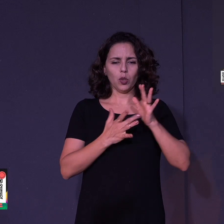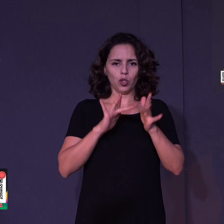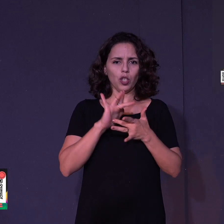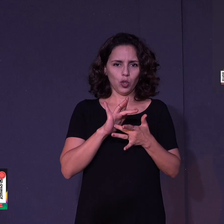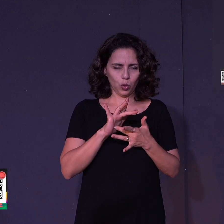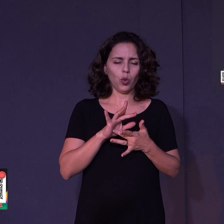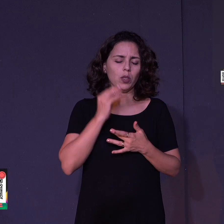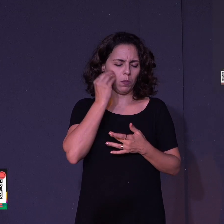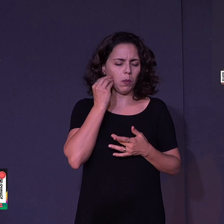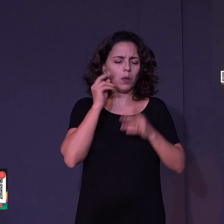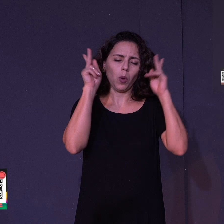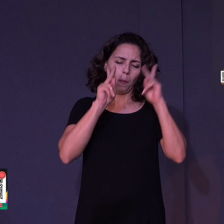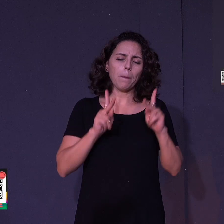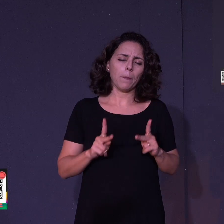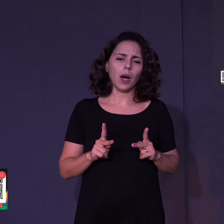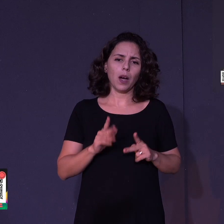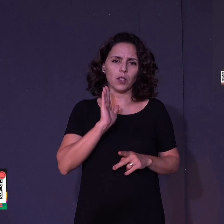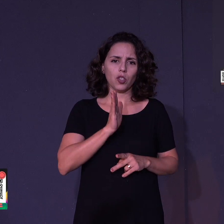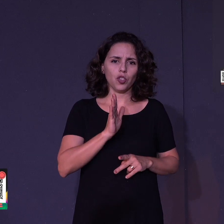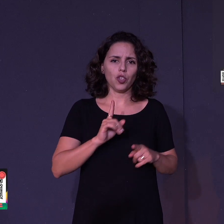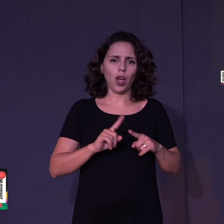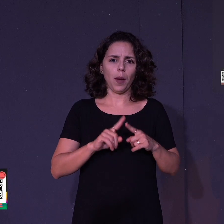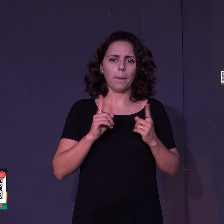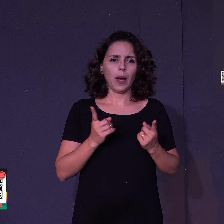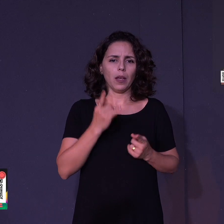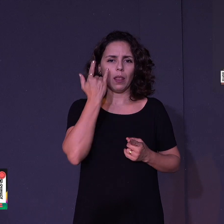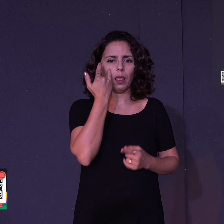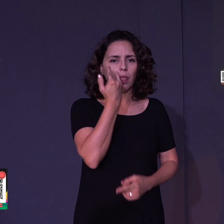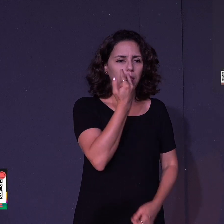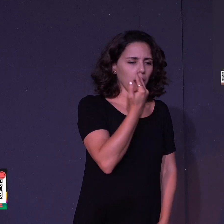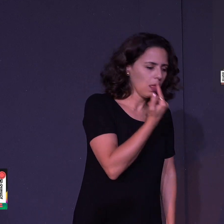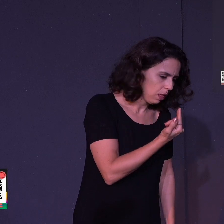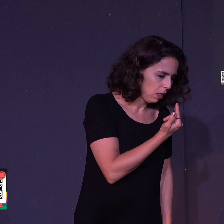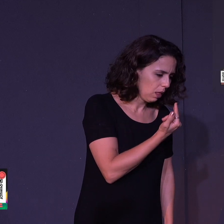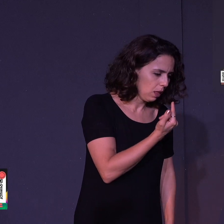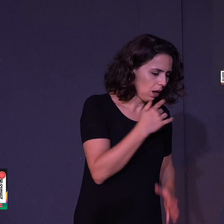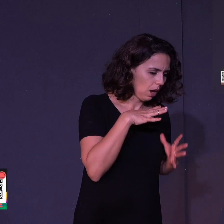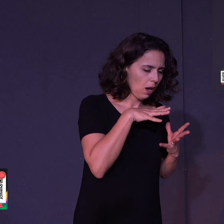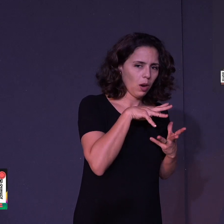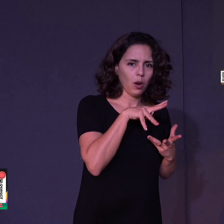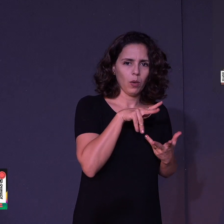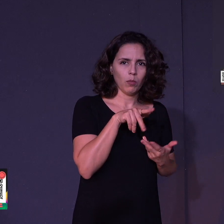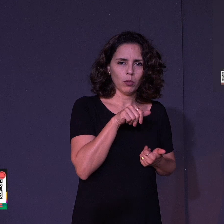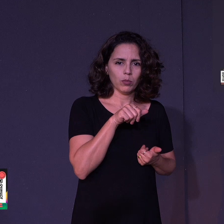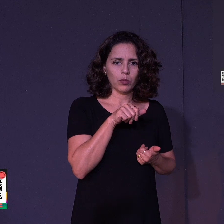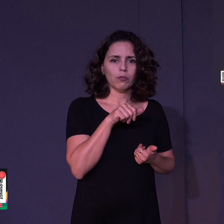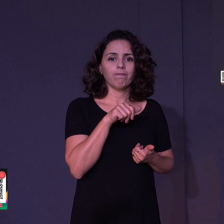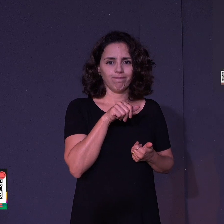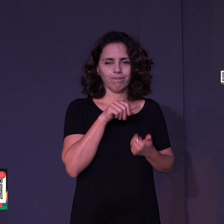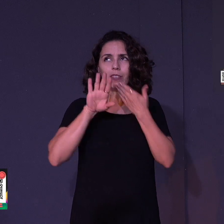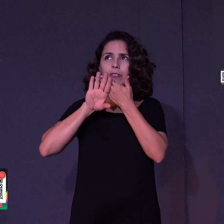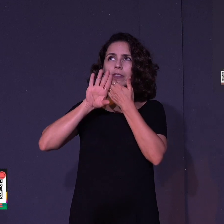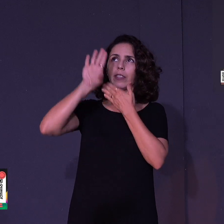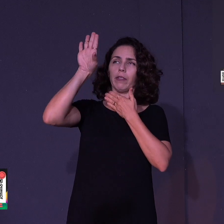paz em meio à tribulação, mas foram tomados pelas ofertas do mundo e se afastaram diante daquilo que o mundo oferece.